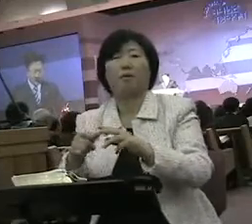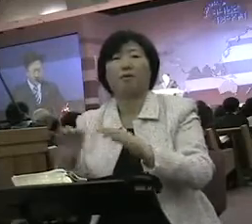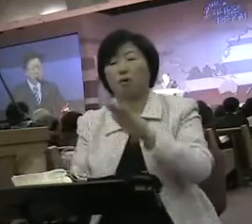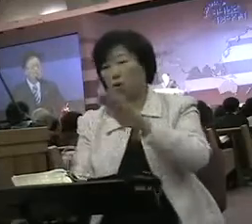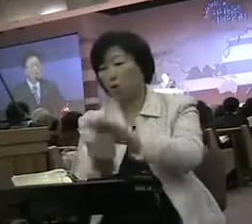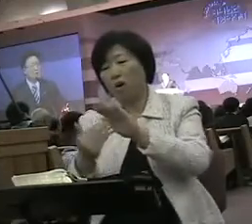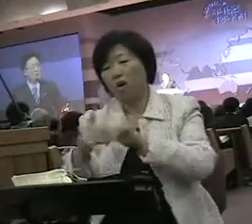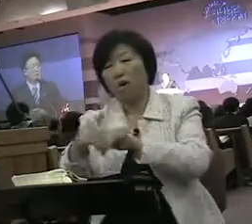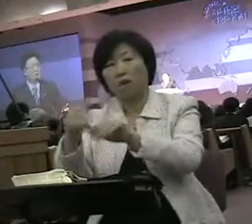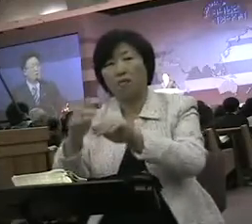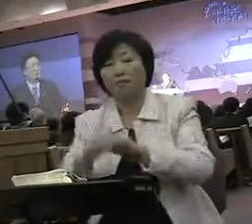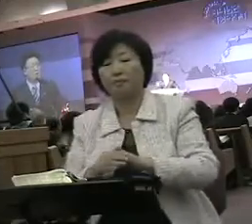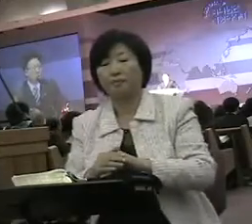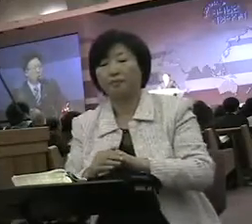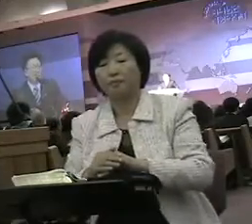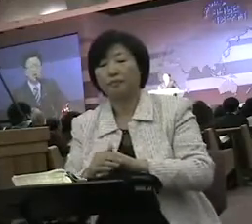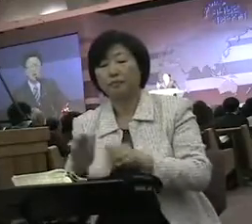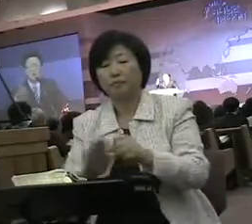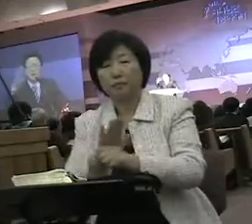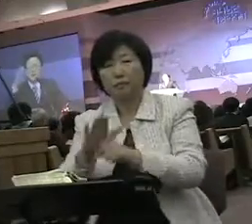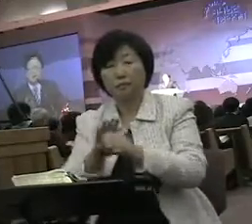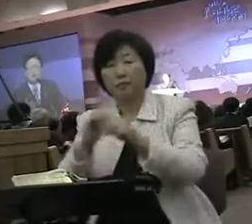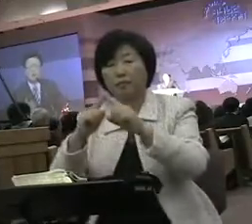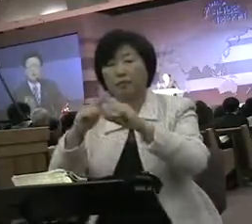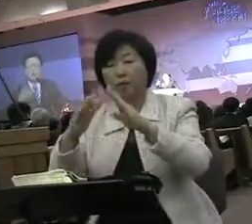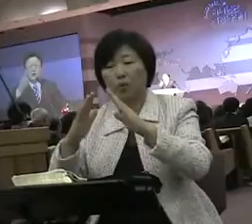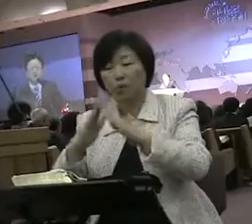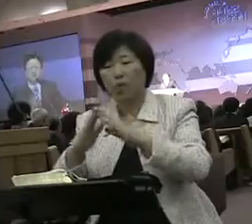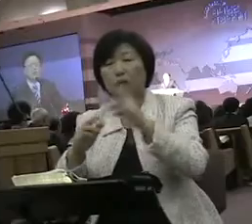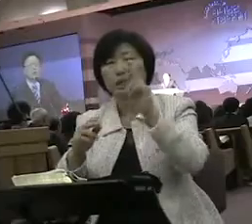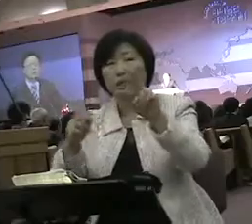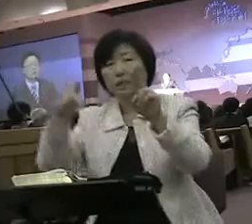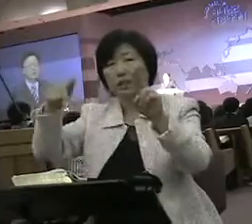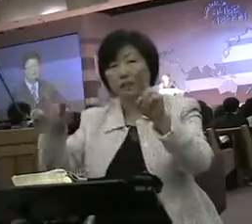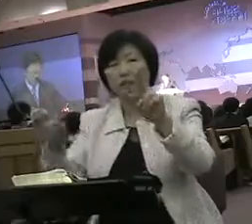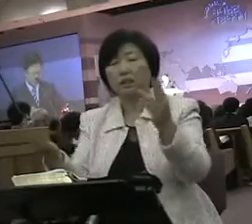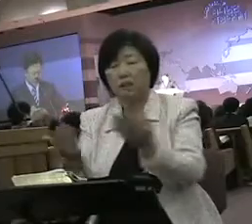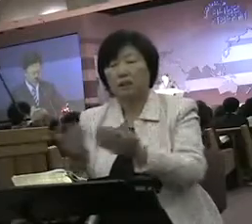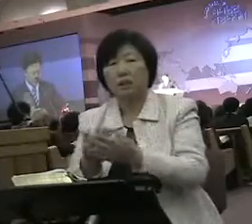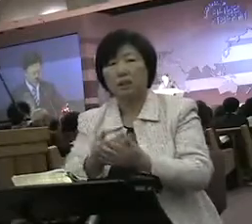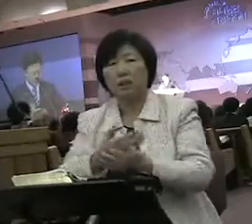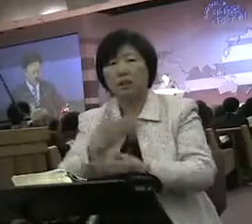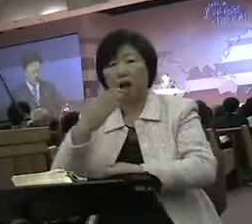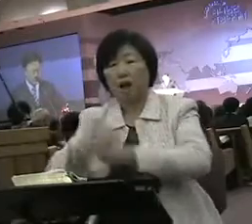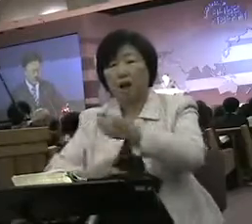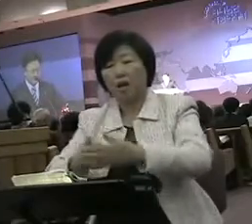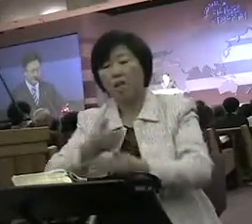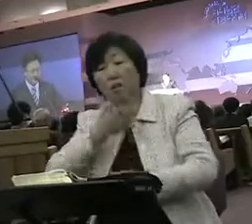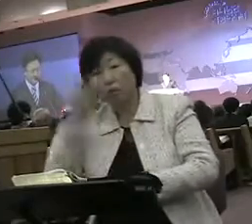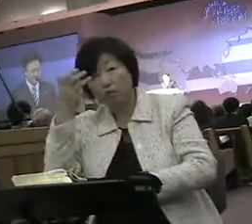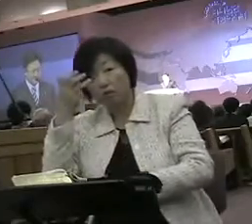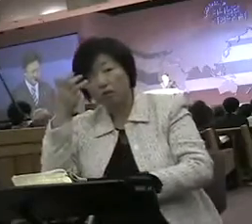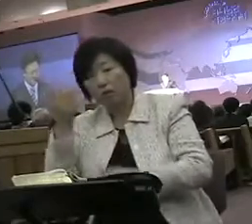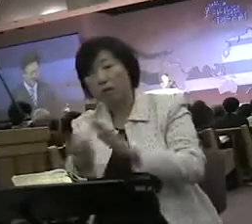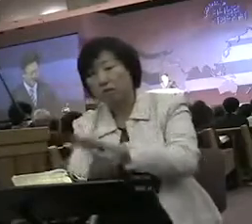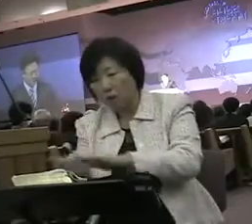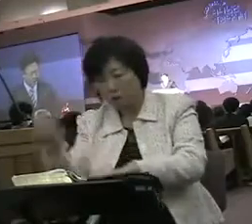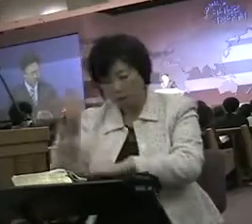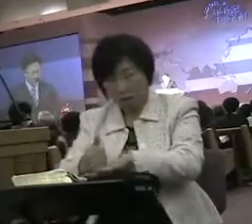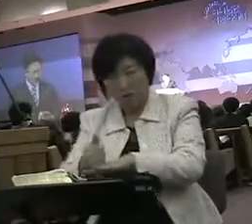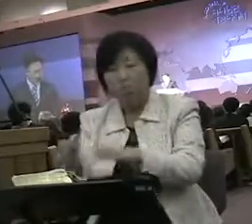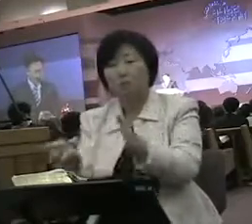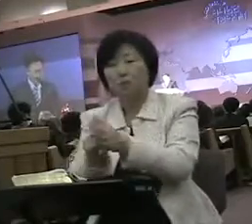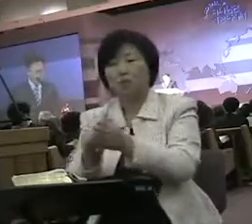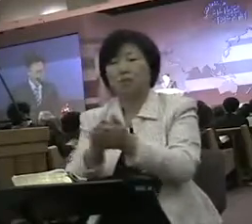이것이 바로 남거주 사랑의 교회 이기사역과 킹덤 주림의 꿈이요 성취라고 믿습니다. 사랑하는 성도